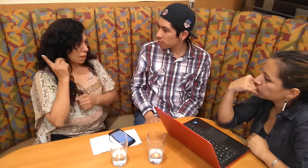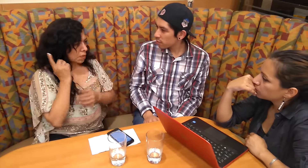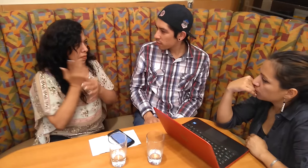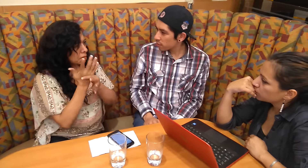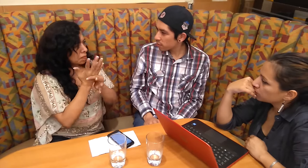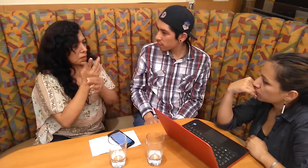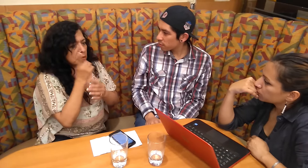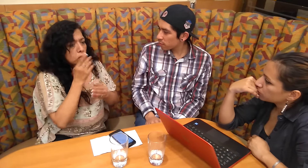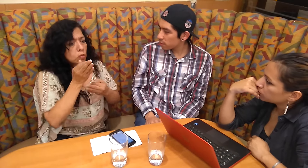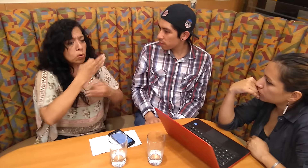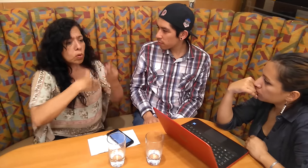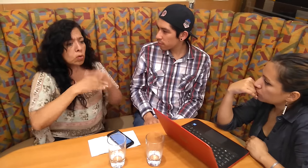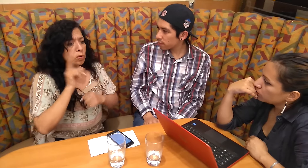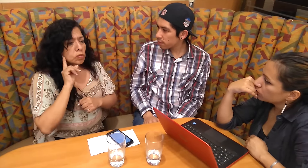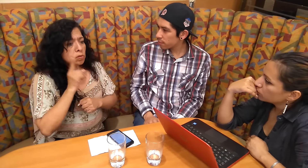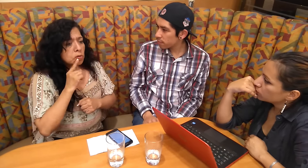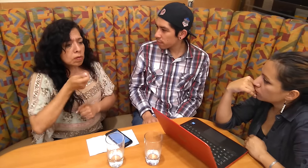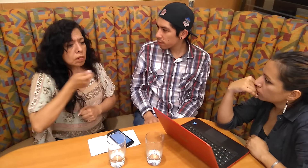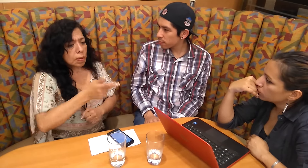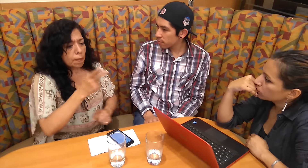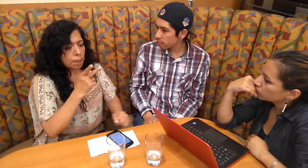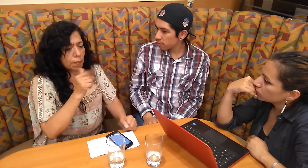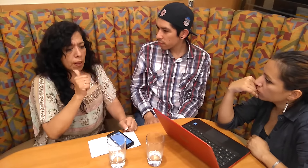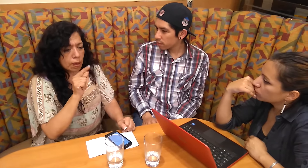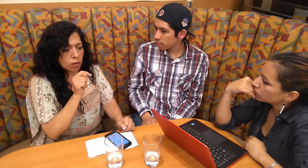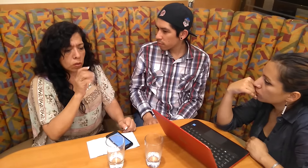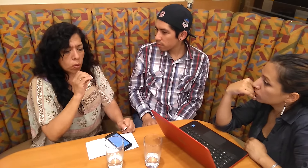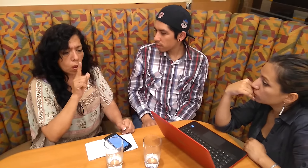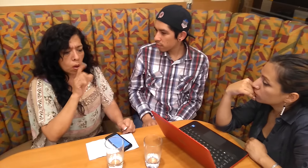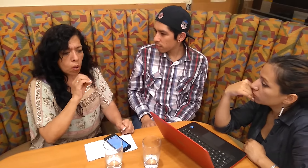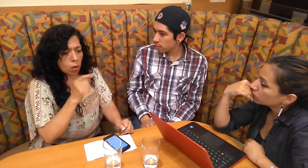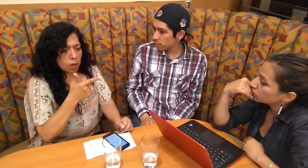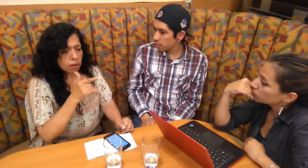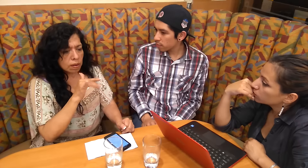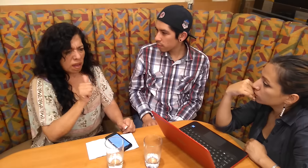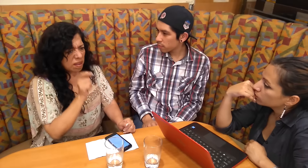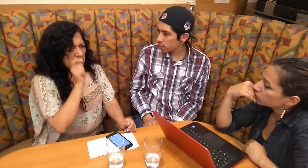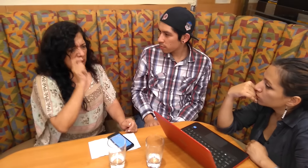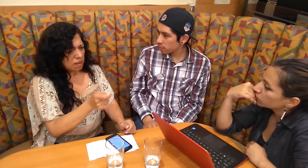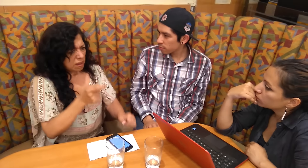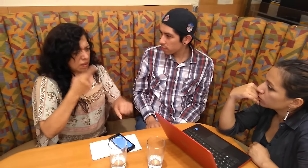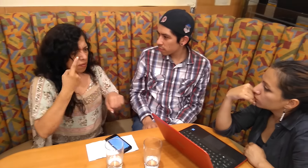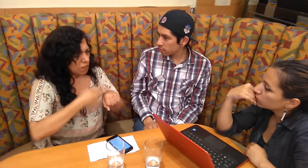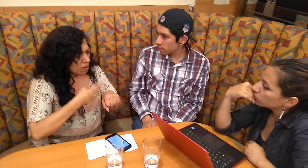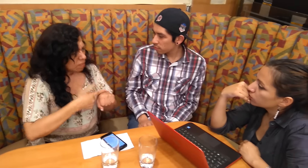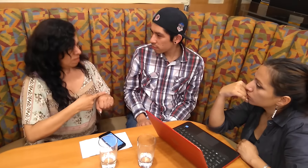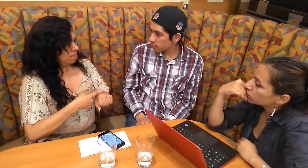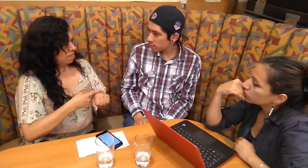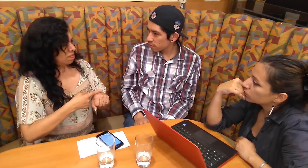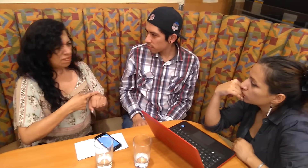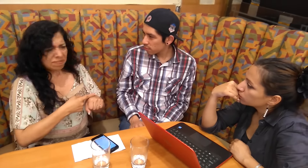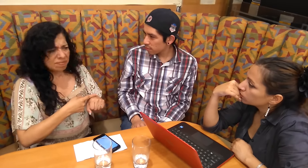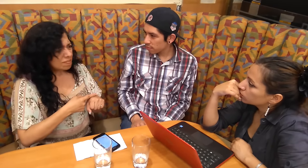Además, estuve leyendo que ese mismo diputado dice que las personas sordas tienen una patología. ¿A qué se